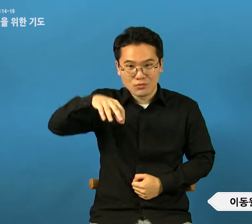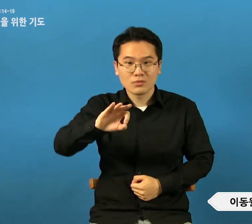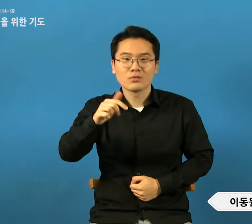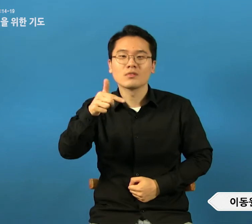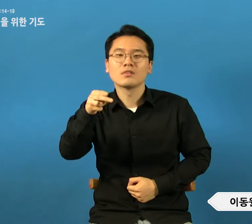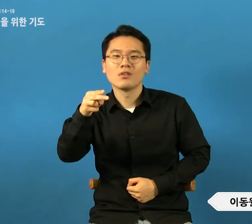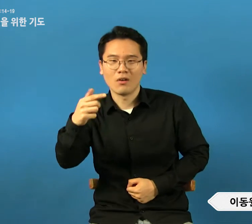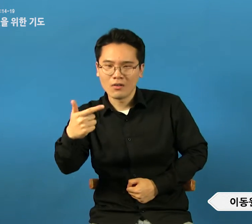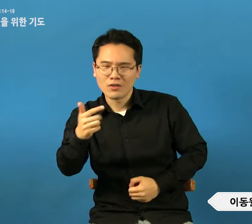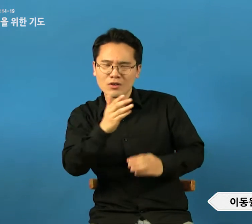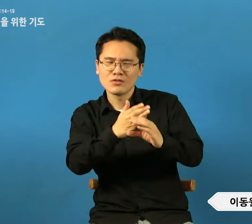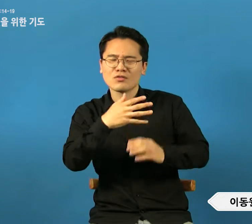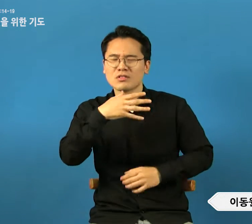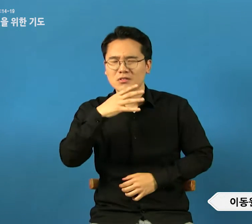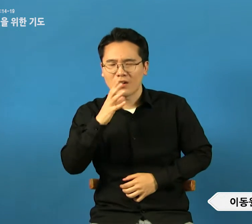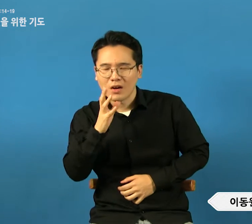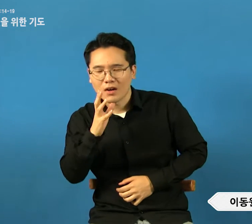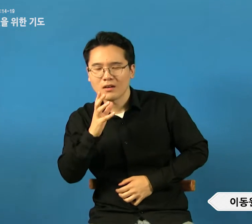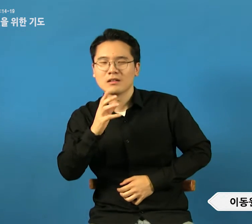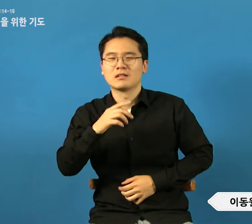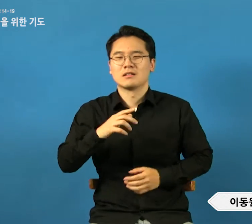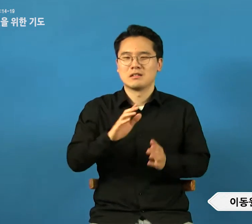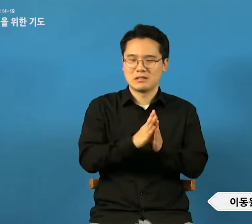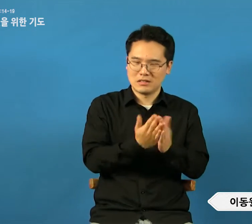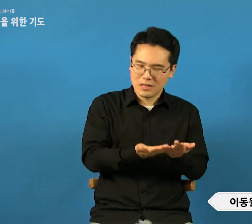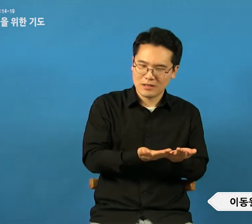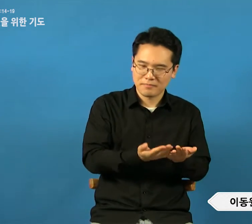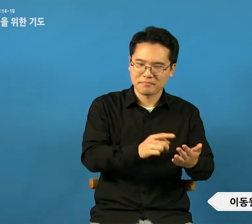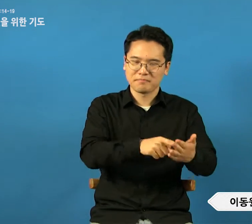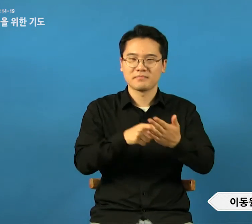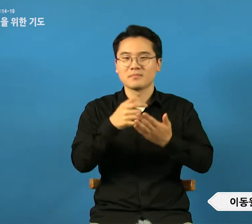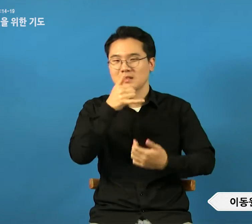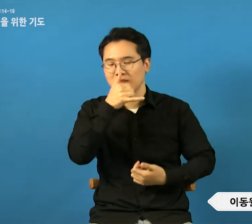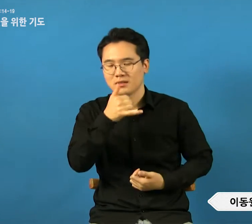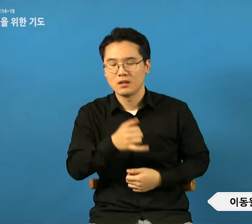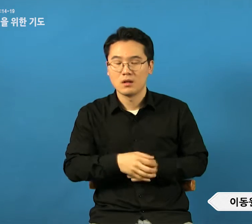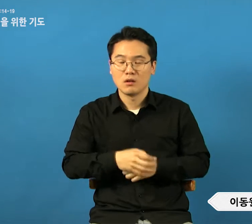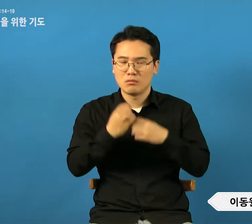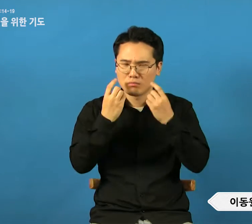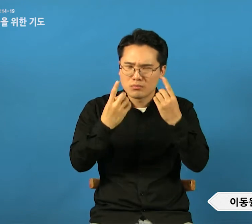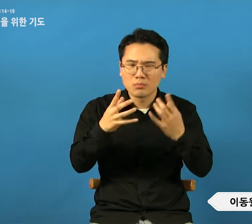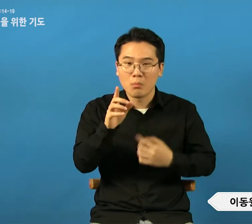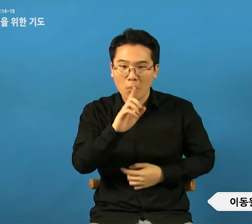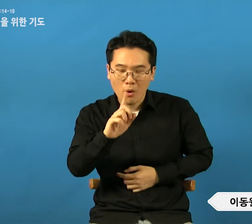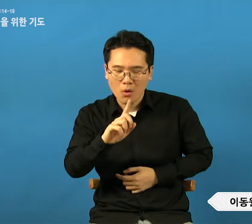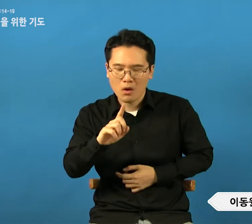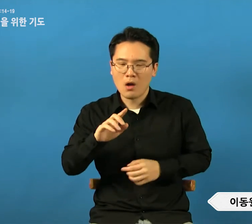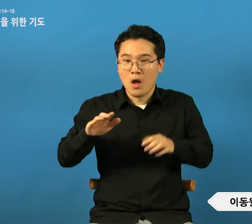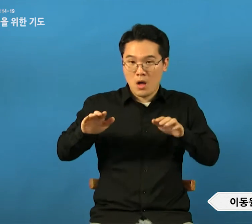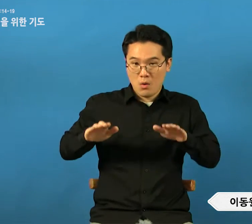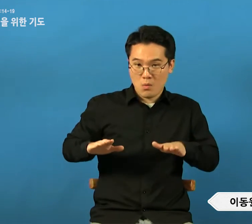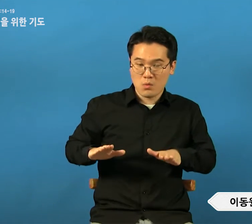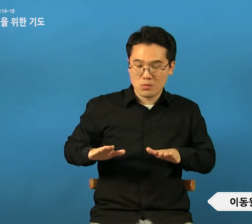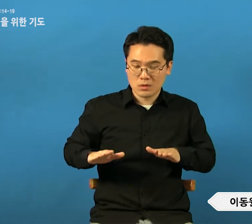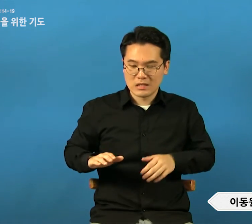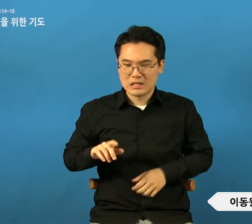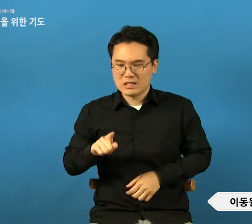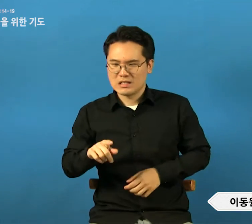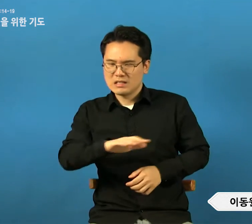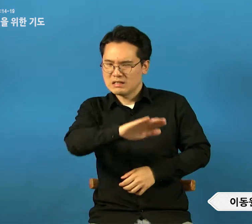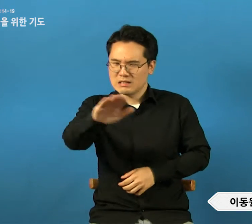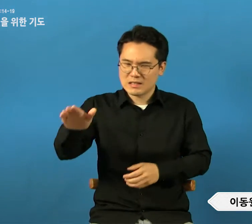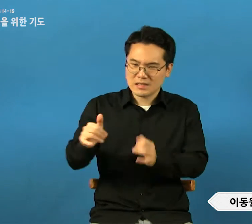또 따라 나온 것을 볼 수가 있습니다. 분명한 것은 오늘날 이 시대의 사람들의 최대의 관심은